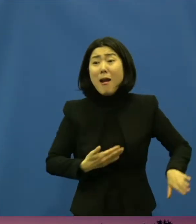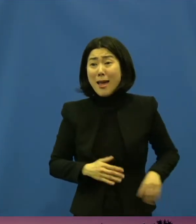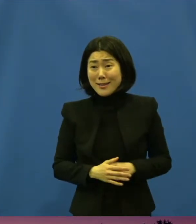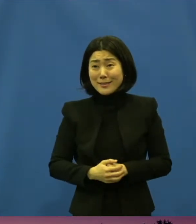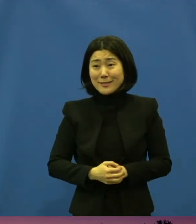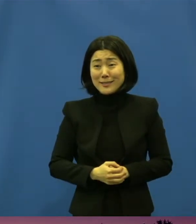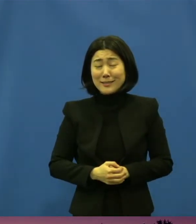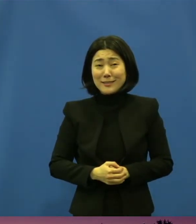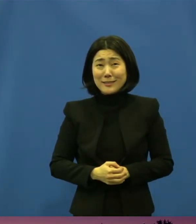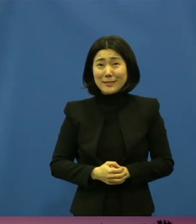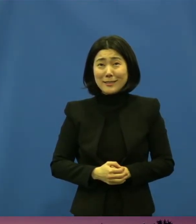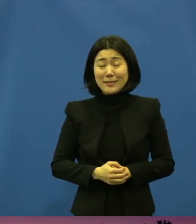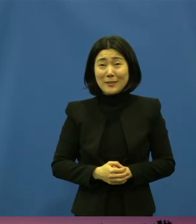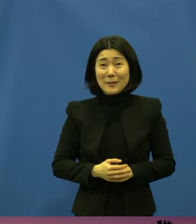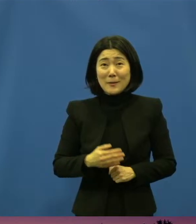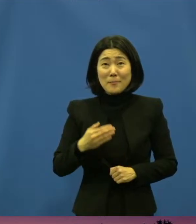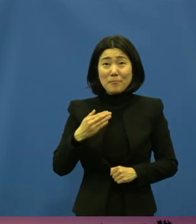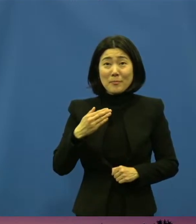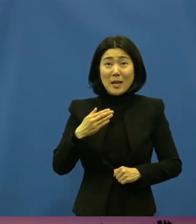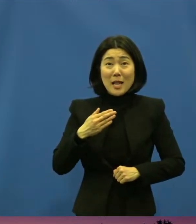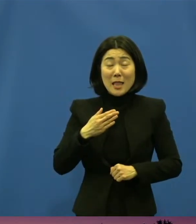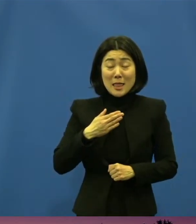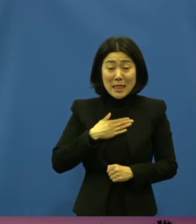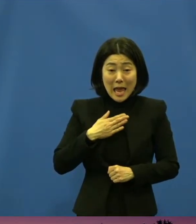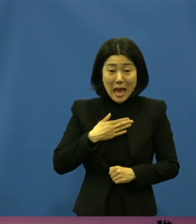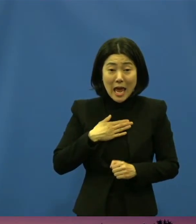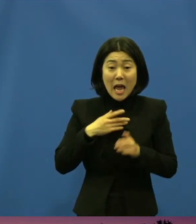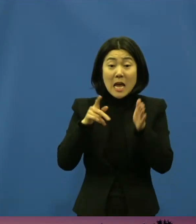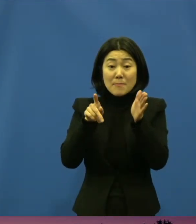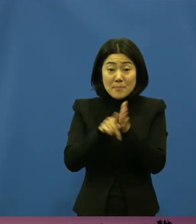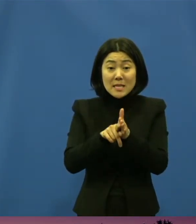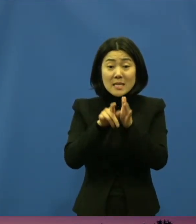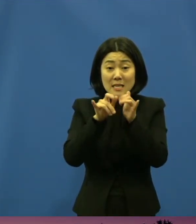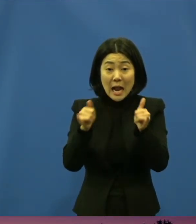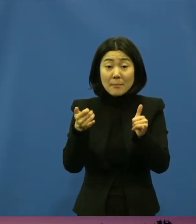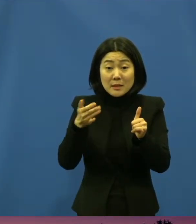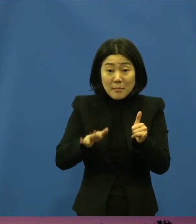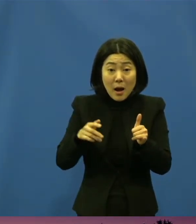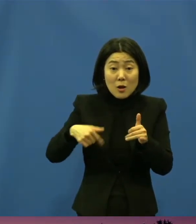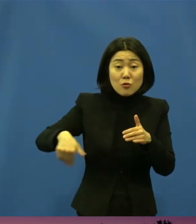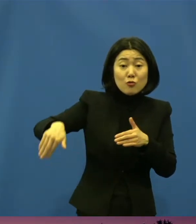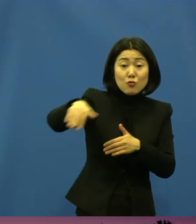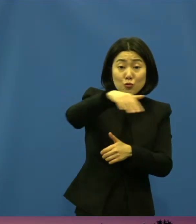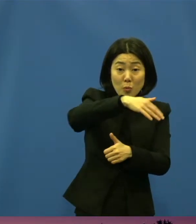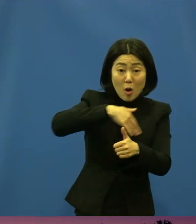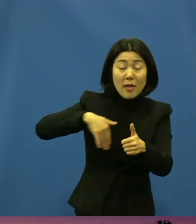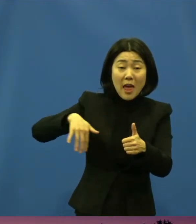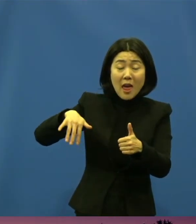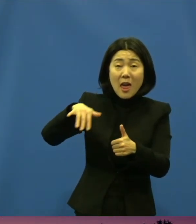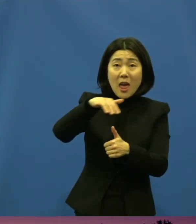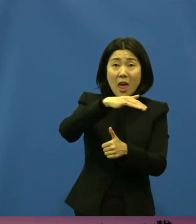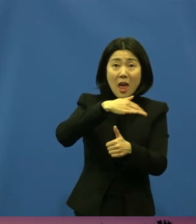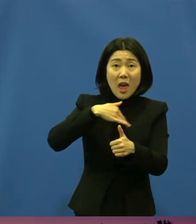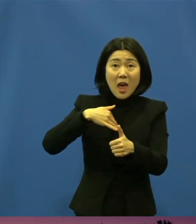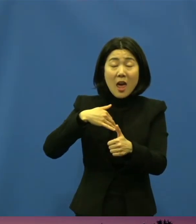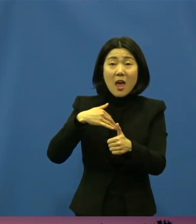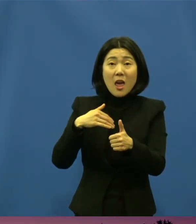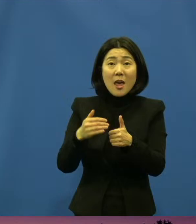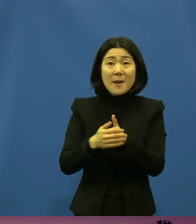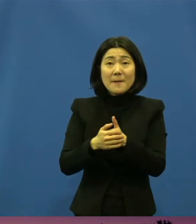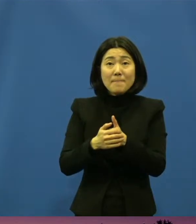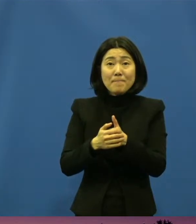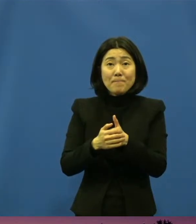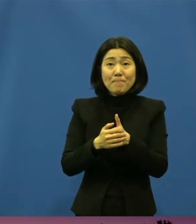예수를 믿지만 내 주변의 사람들이 이미 세속화되어 있다면 예수를 믿는 동료들,